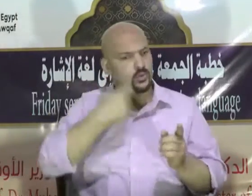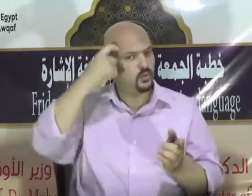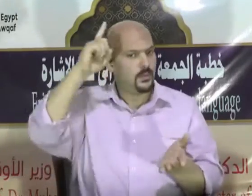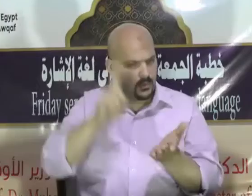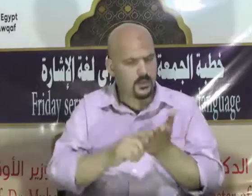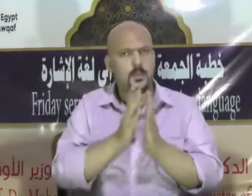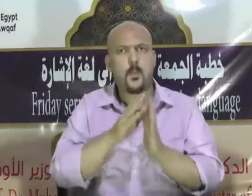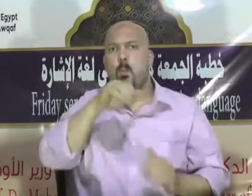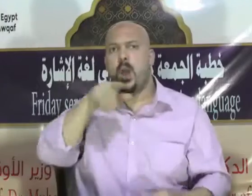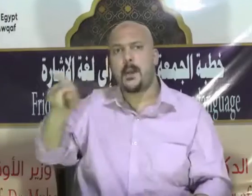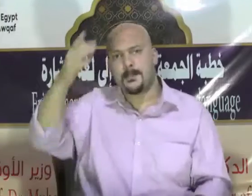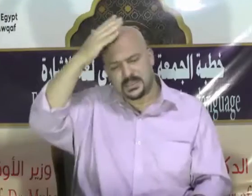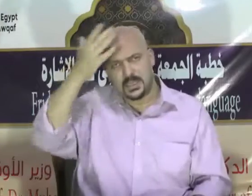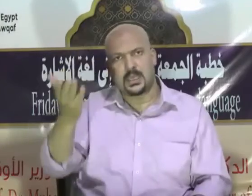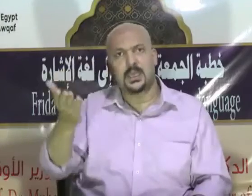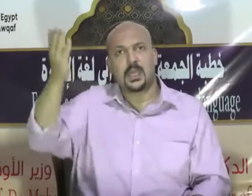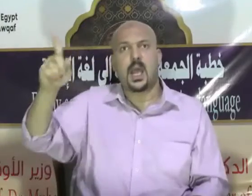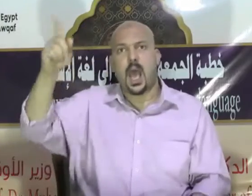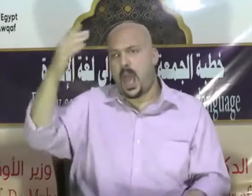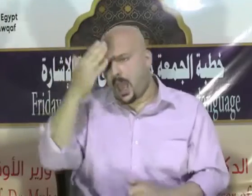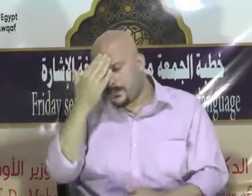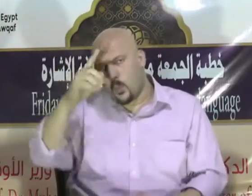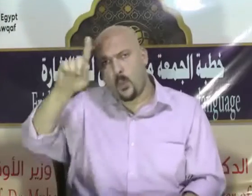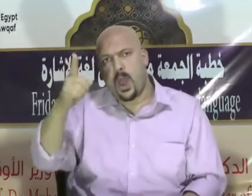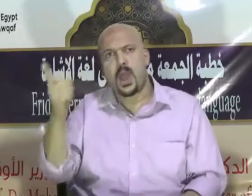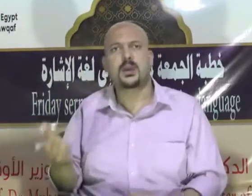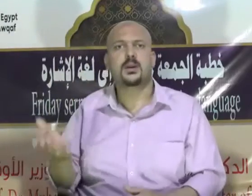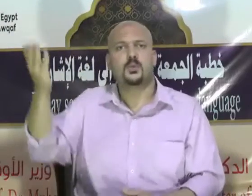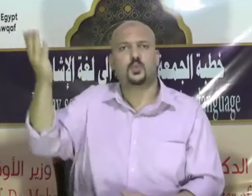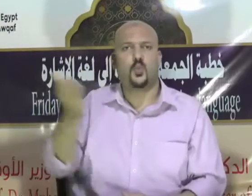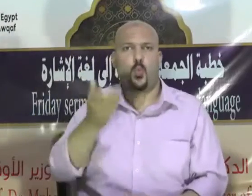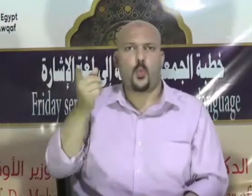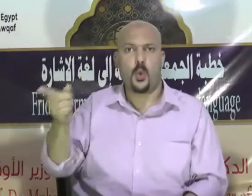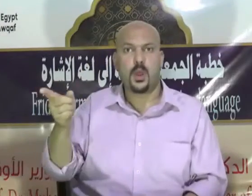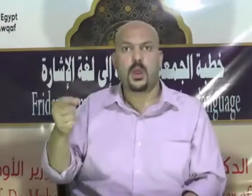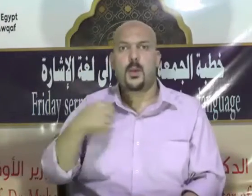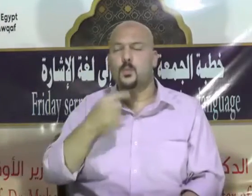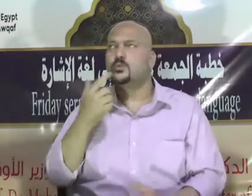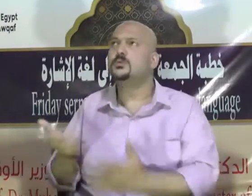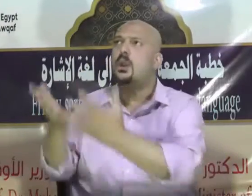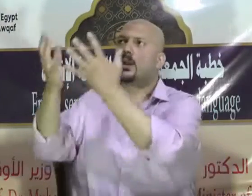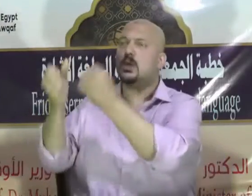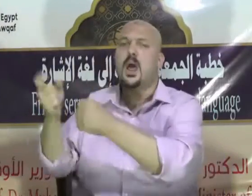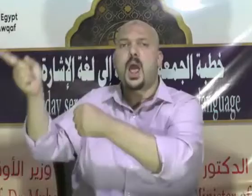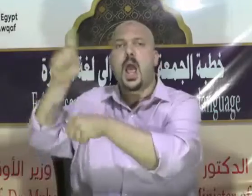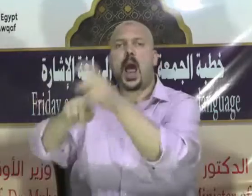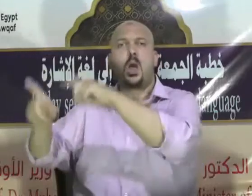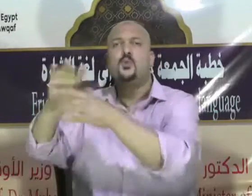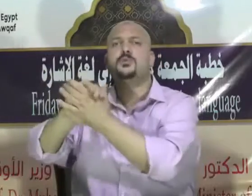ورسوله. اللهم صل وسلم وبارك عليه وعلى آله وصحبه ومن تبعهم